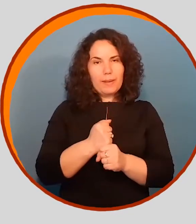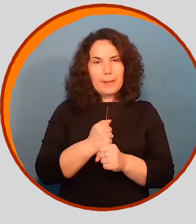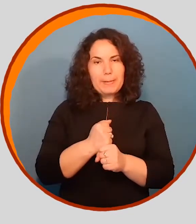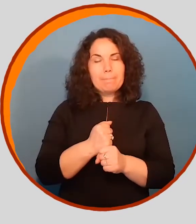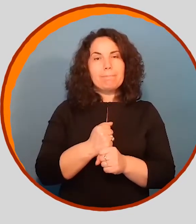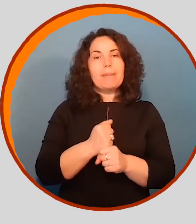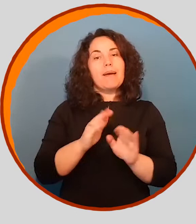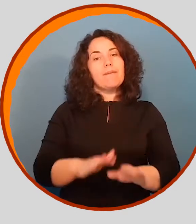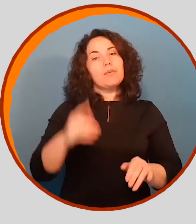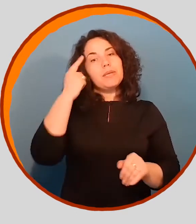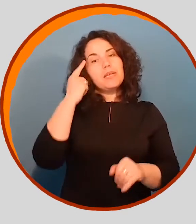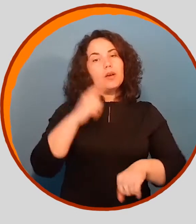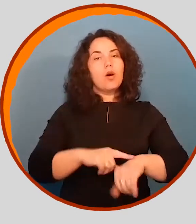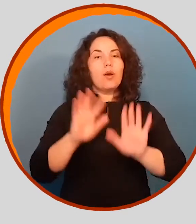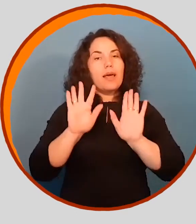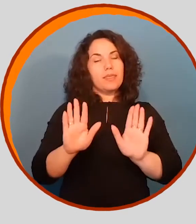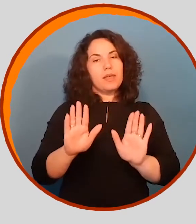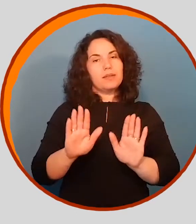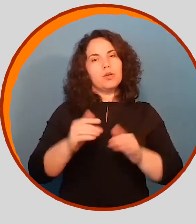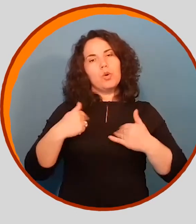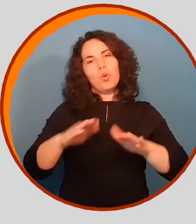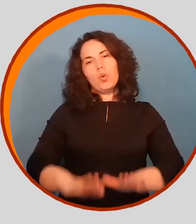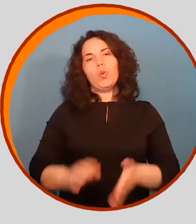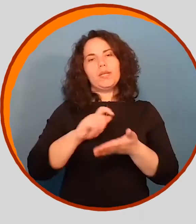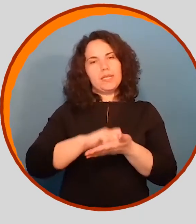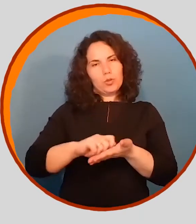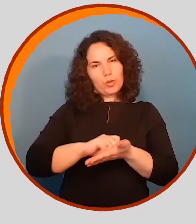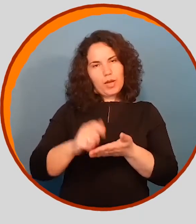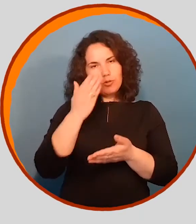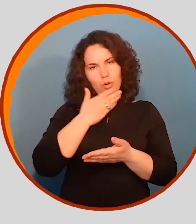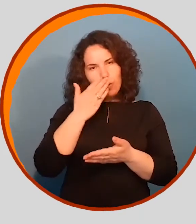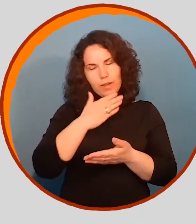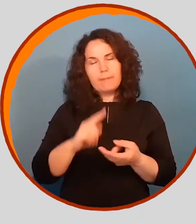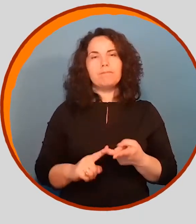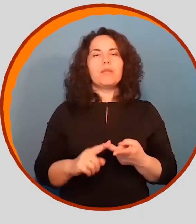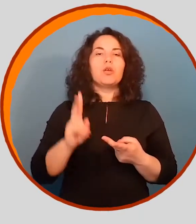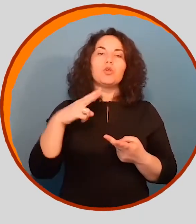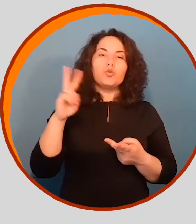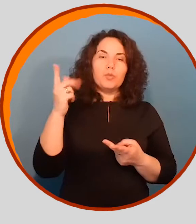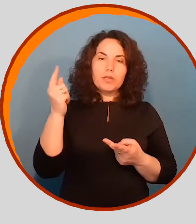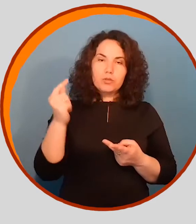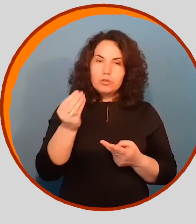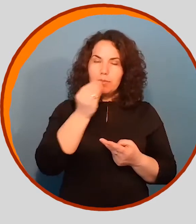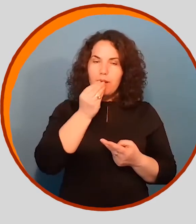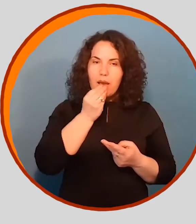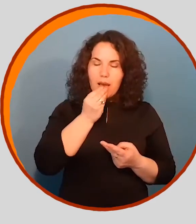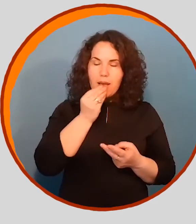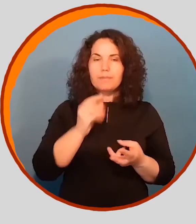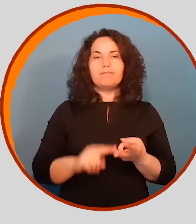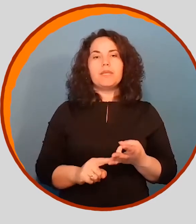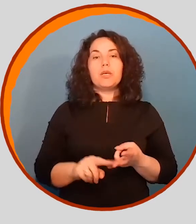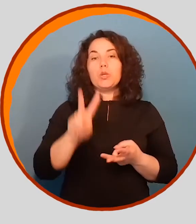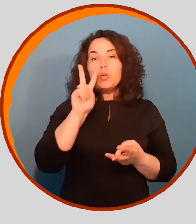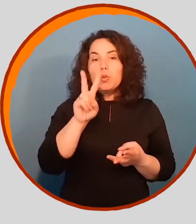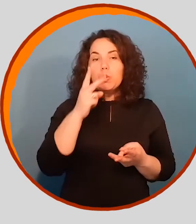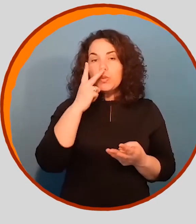pret. E di që në orën 10 duhet ulet bëj detyrat, në orën 10 të mëngjesit. E di që në orën 12:30 do hahet dreka, e di